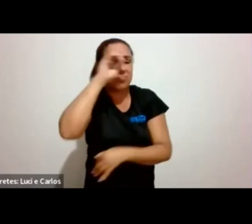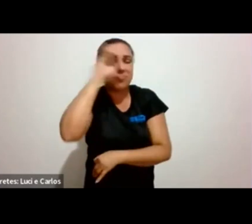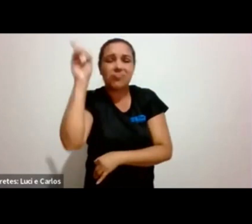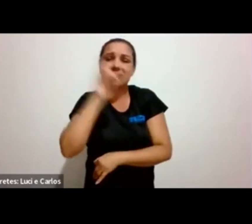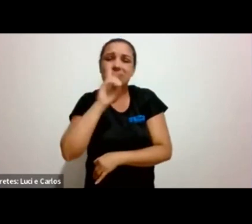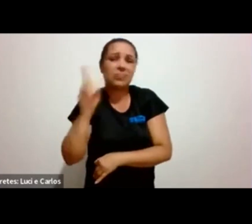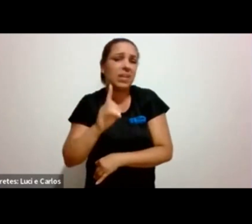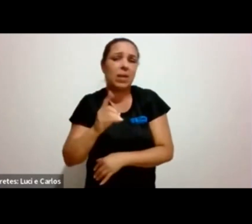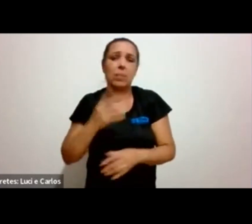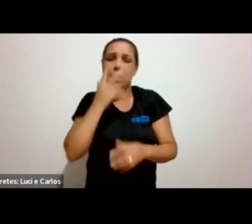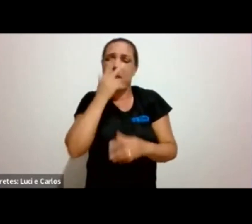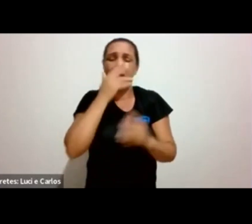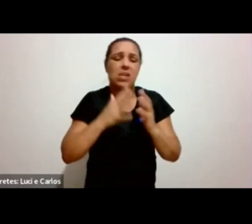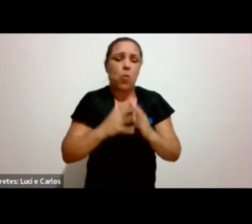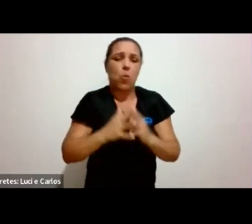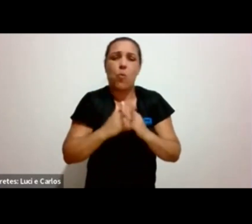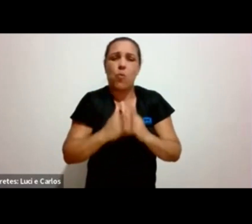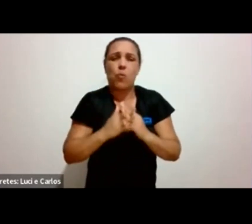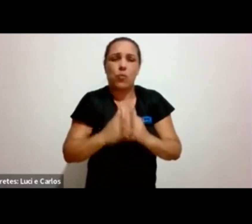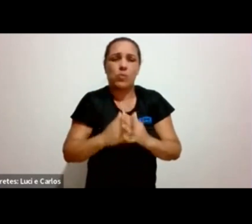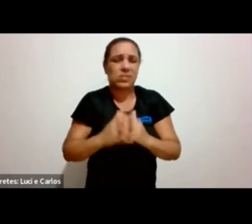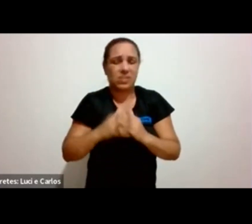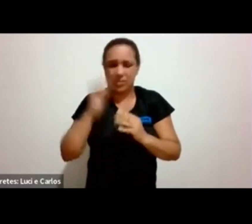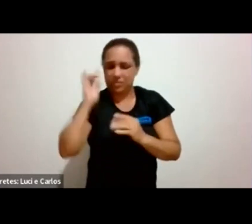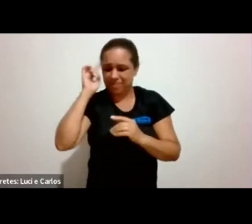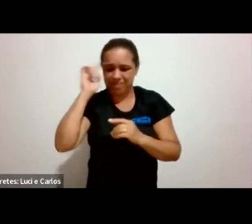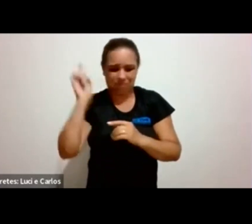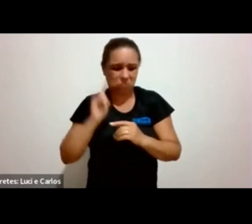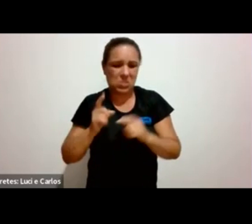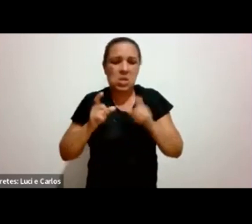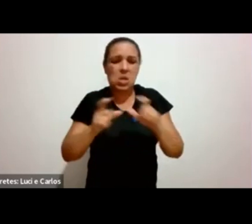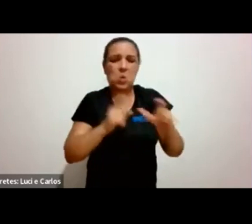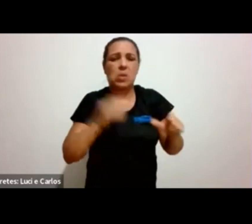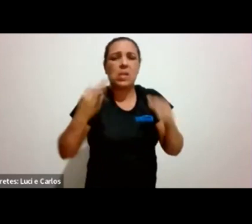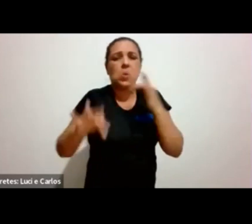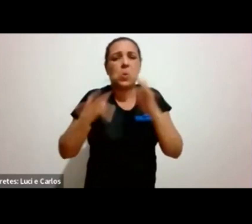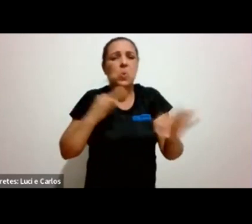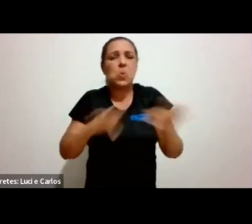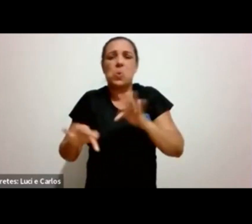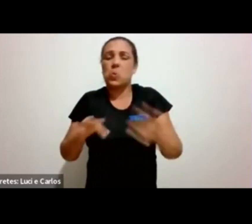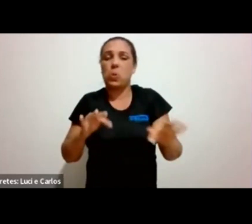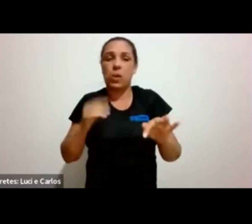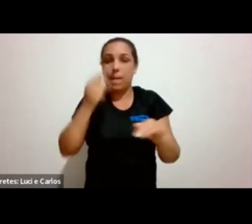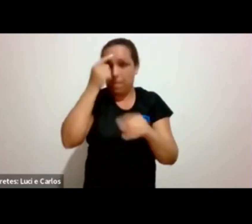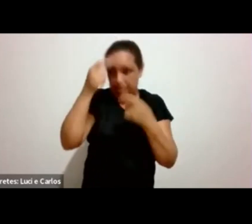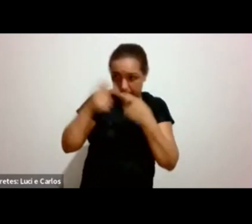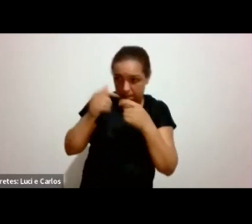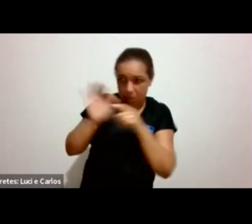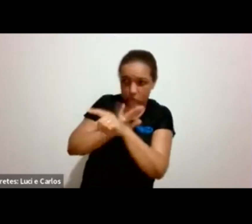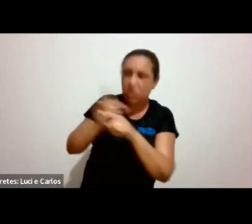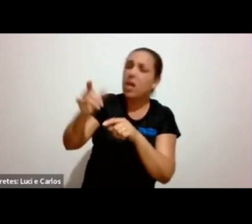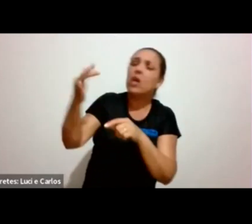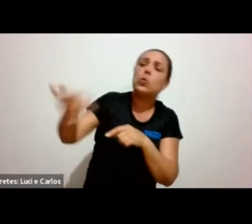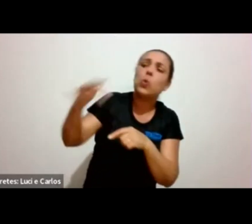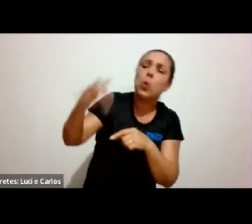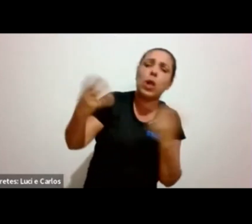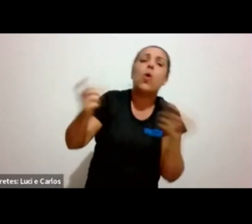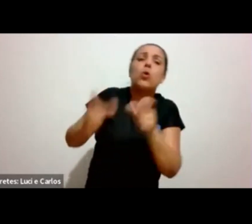Isso acaba deixando a pessoa mais confusa ainda. Alguém pergunta, mas onde que dói? Eu nem sei de onde que vem a